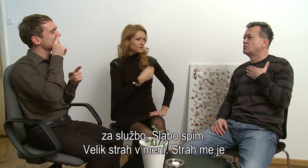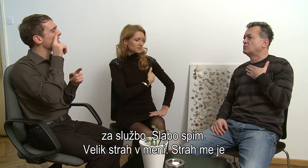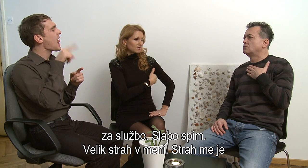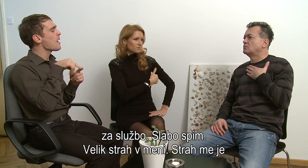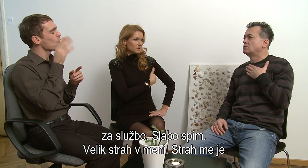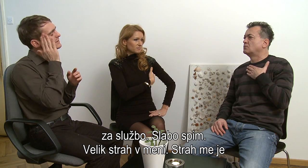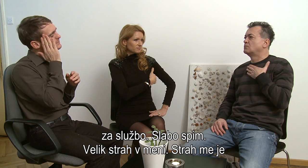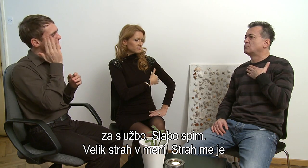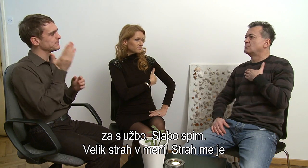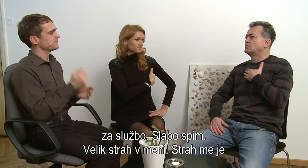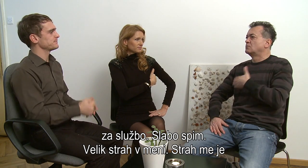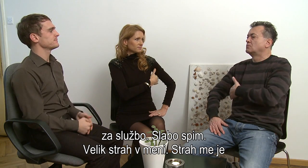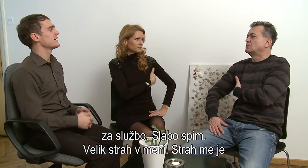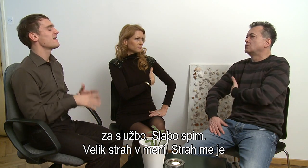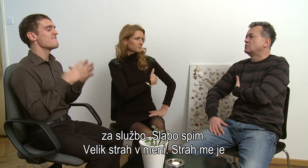Velik strah v meni.